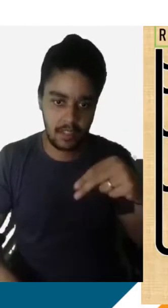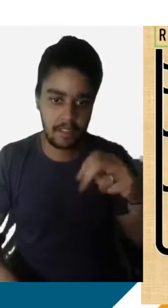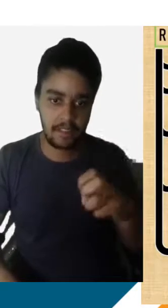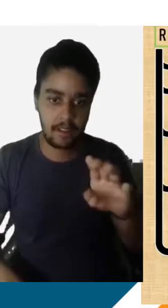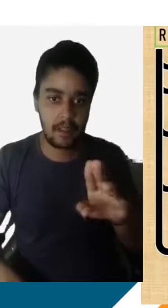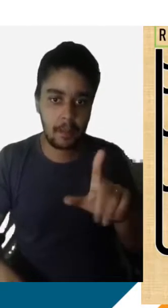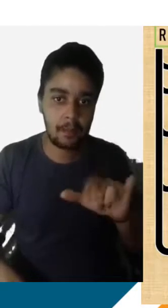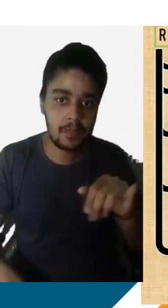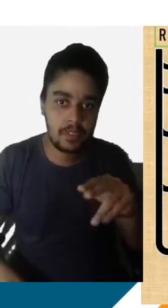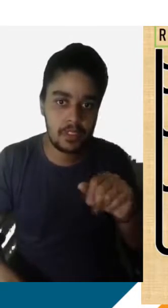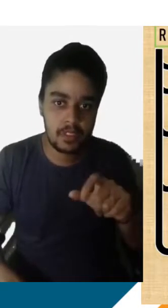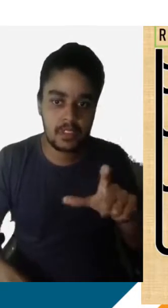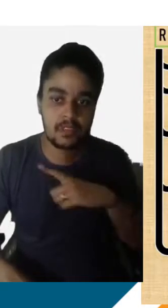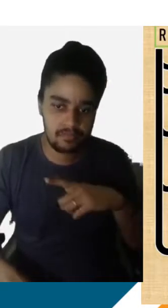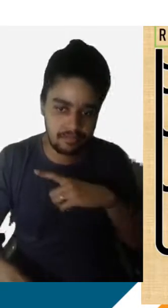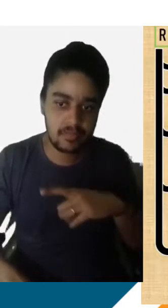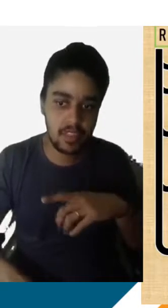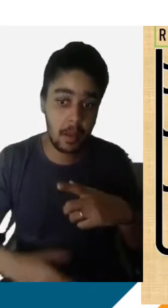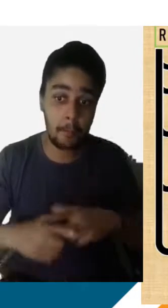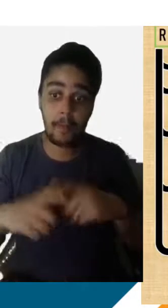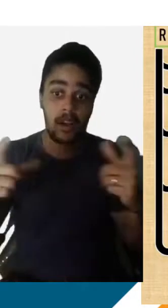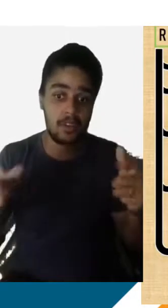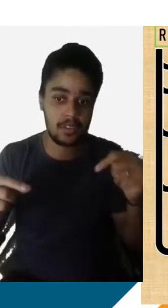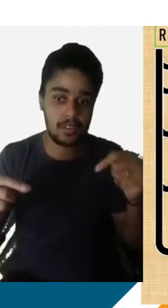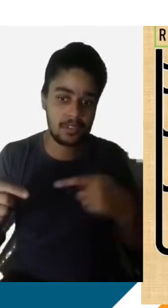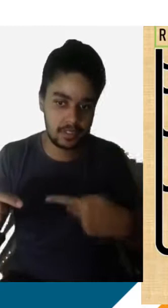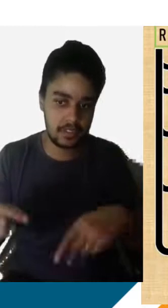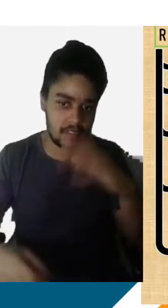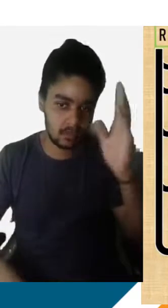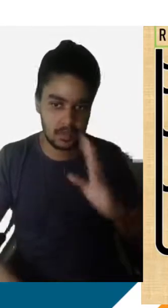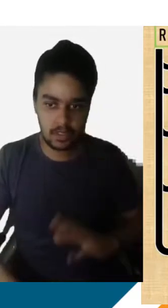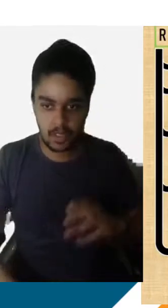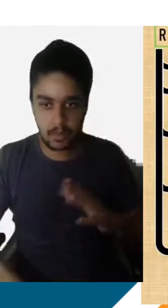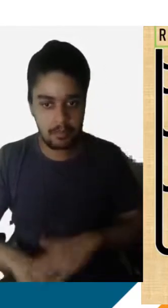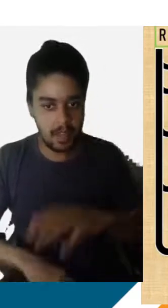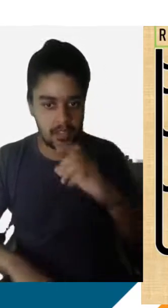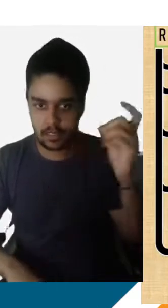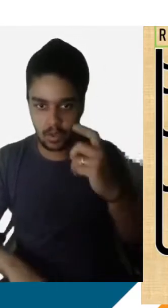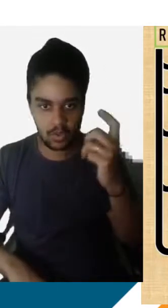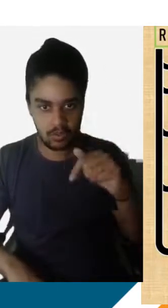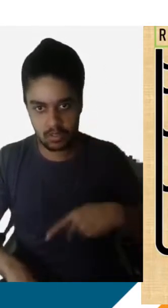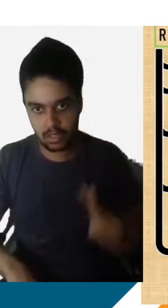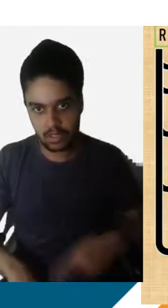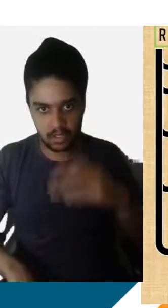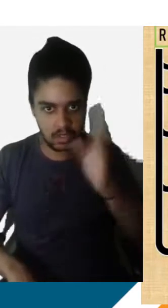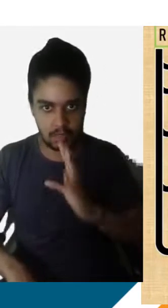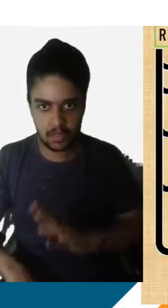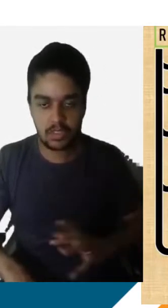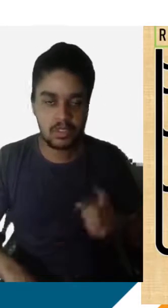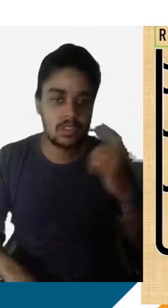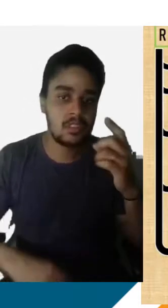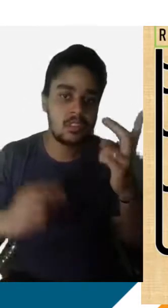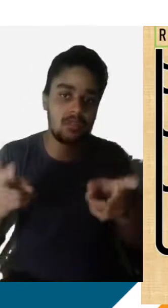no Pico da Neblina, que por sinal é o maior pico, né, ponto mais alto do Brasil. Mas quando a